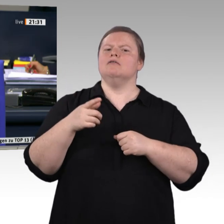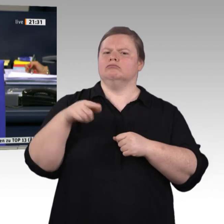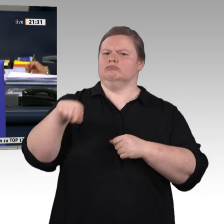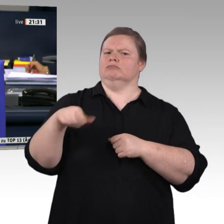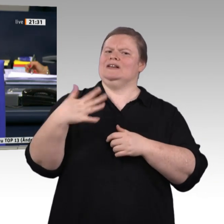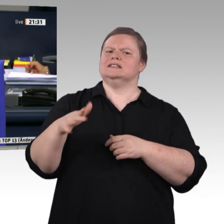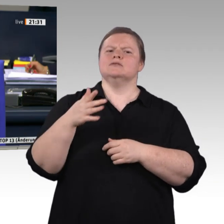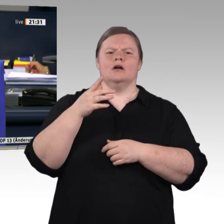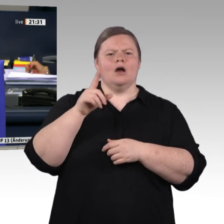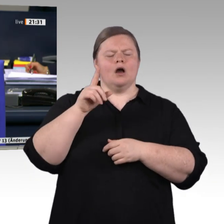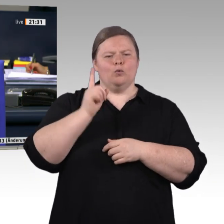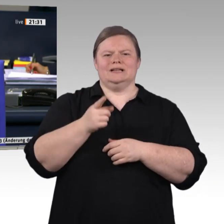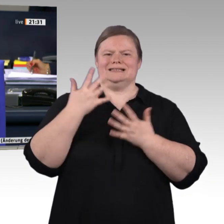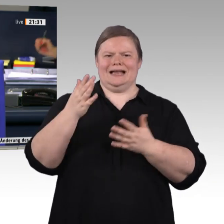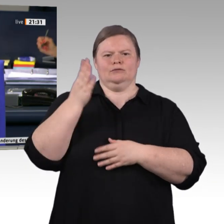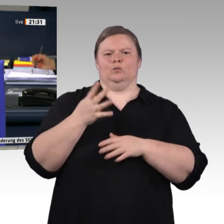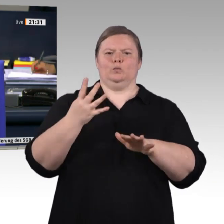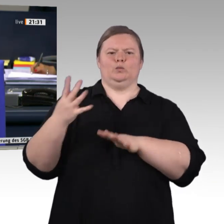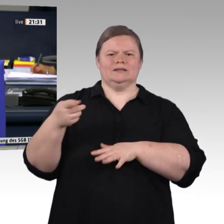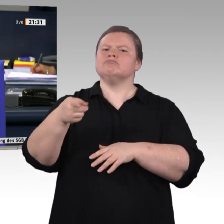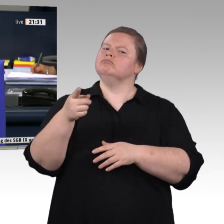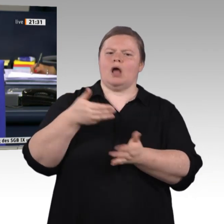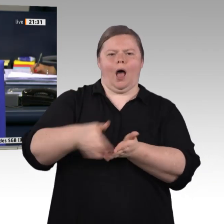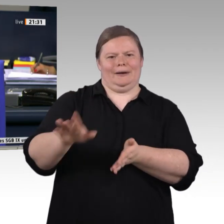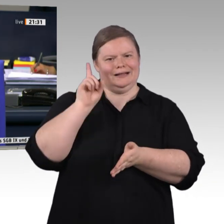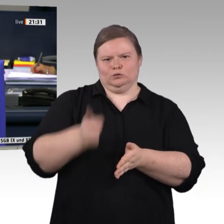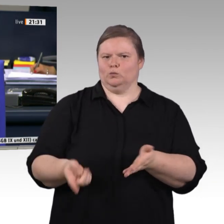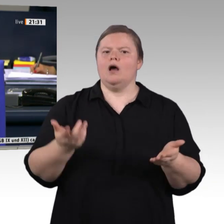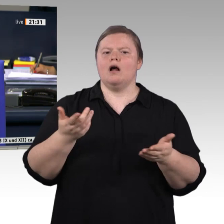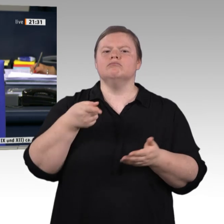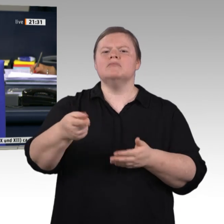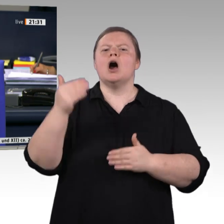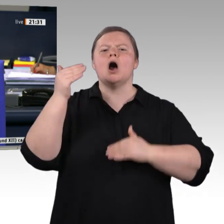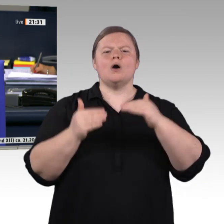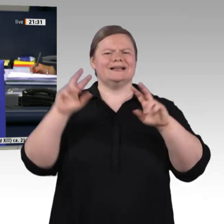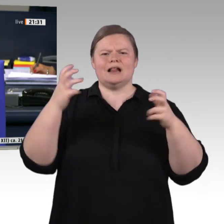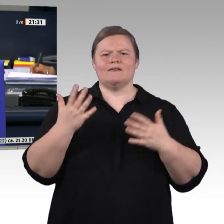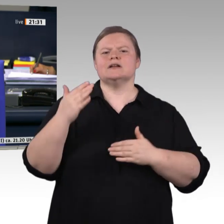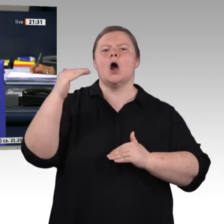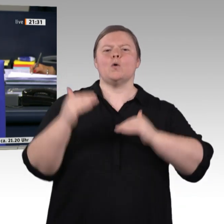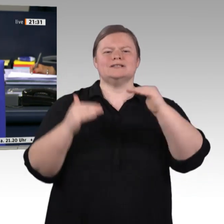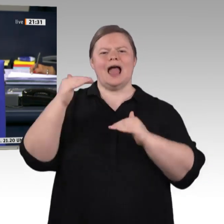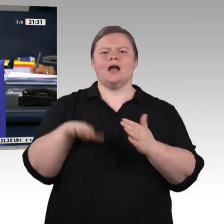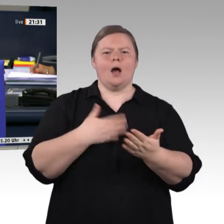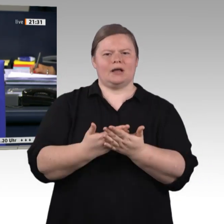und Beschäftigungsquote anheben. Wer stimmt für diese